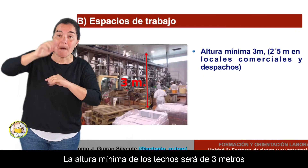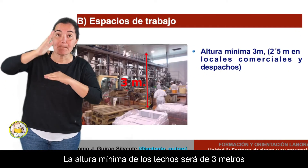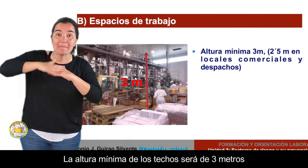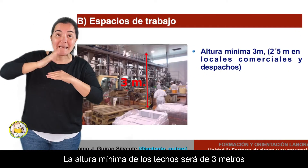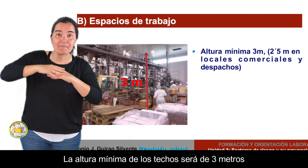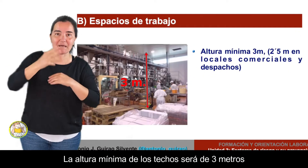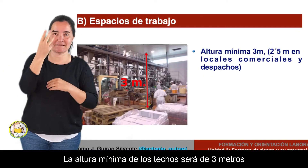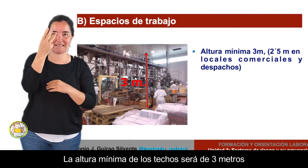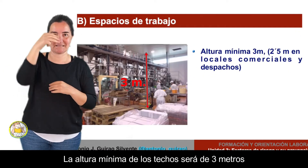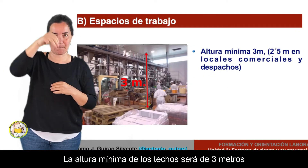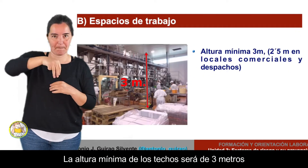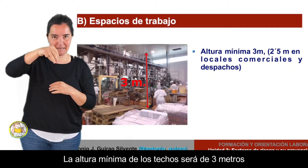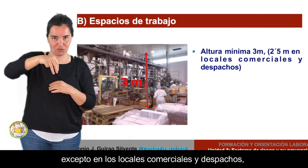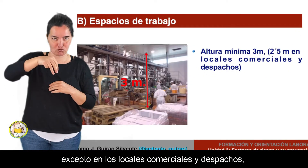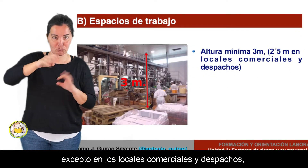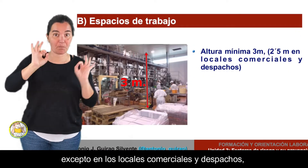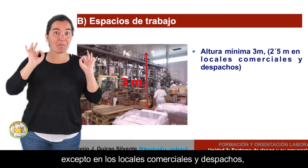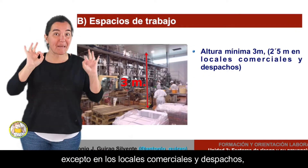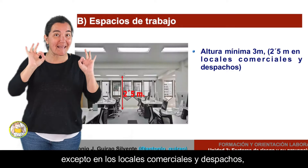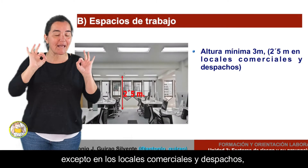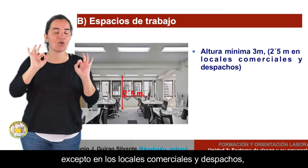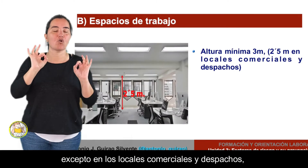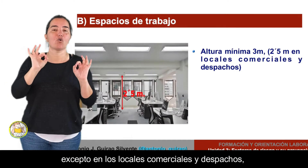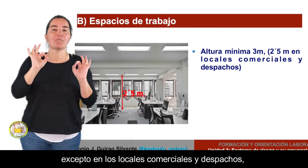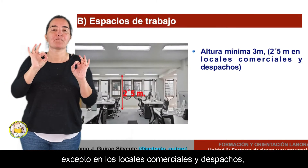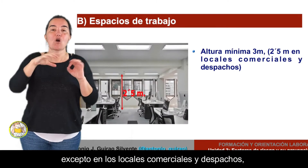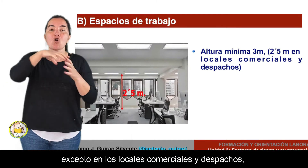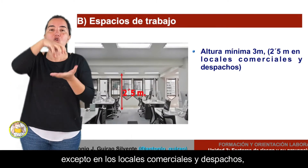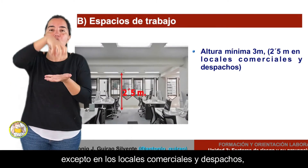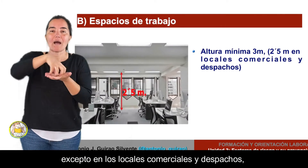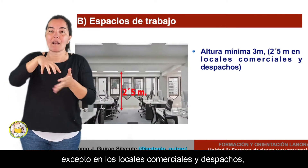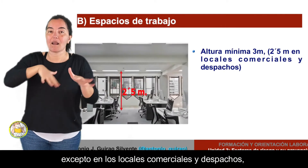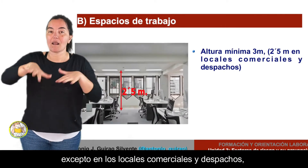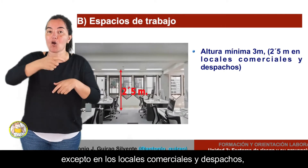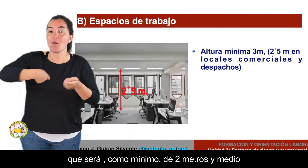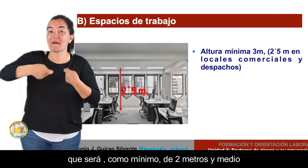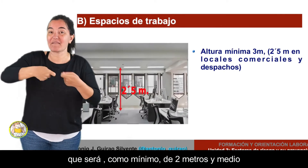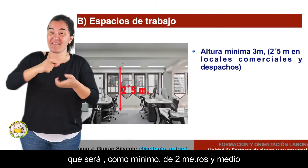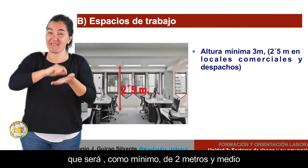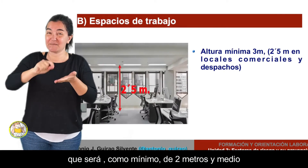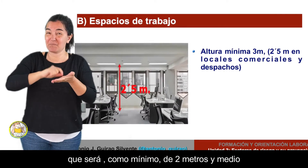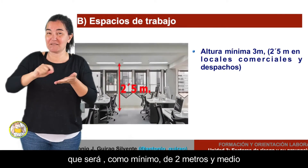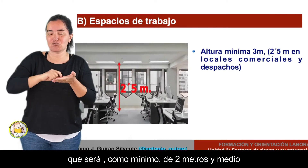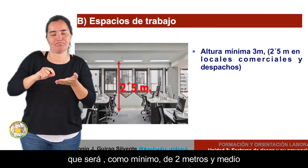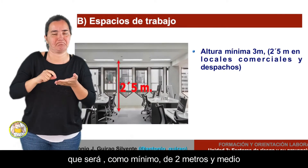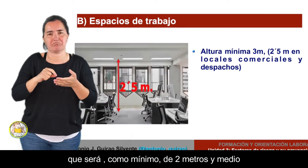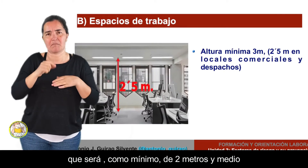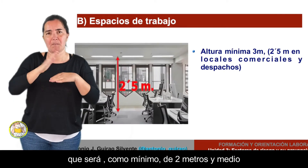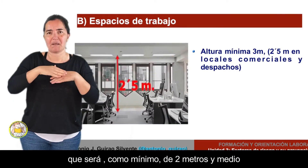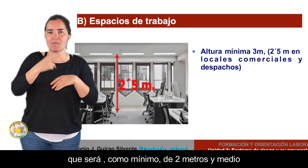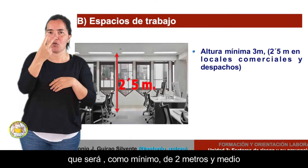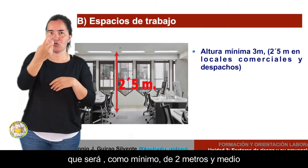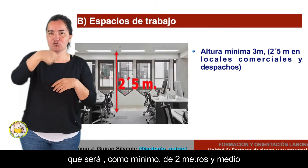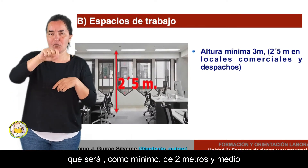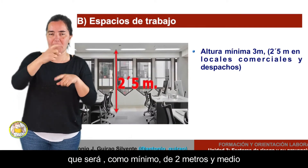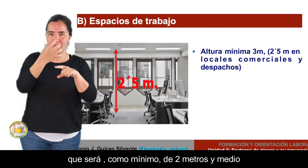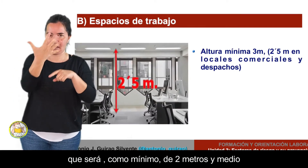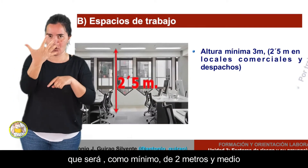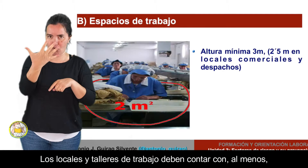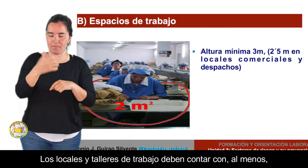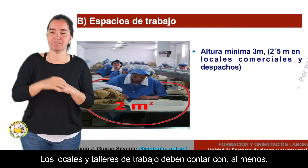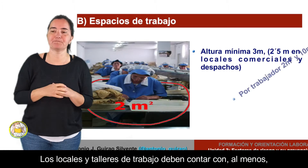techos será de 3 metros, excepto en los locales comerciales y despachos, que será como mínimo de 2,5